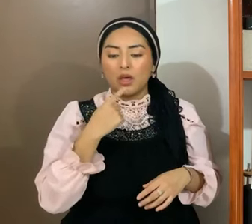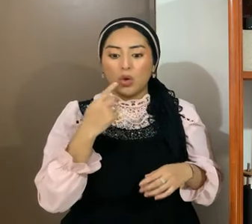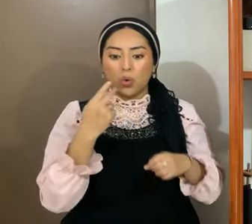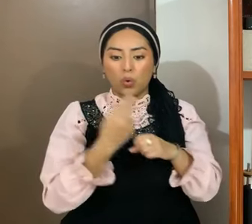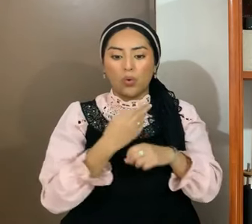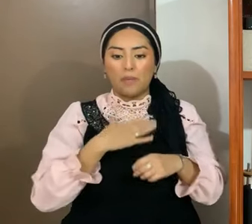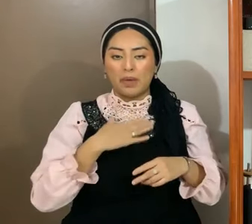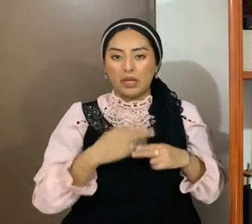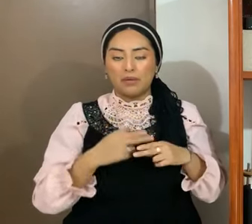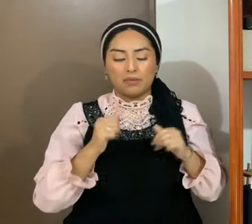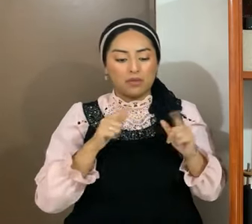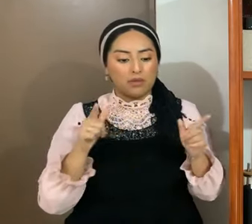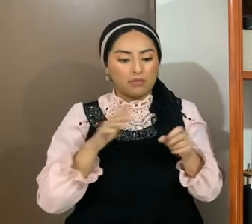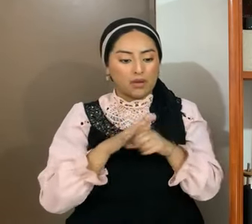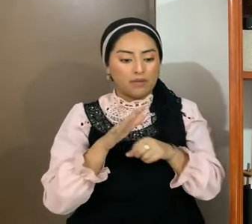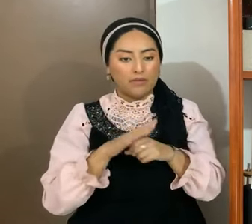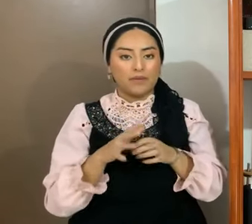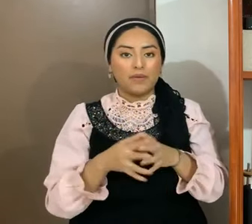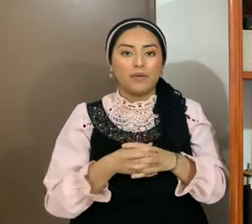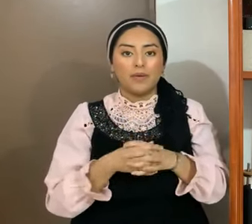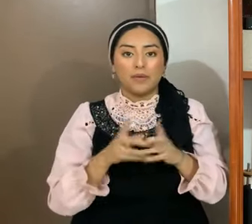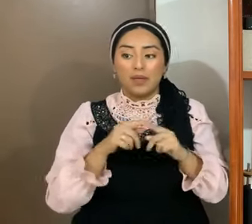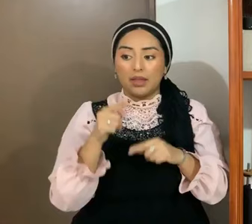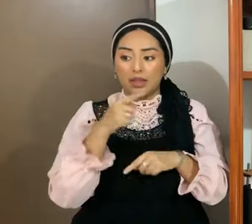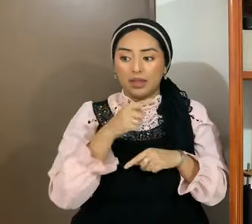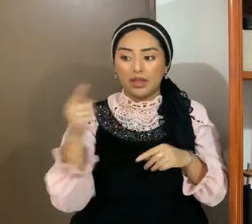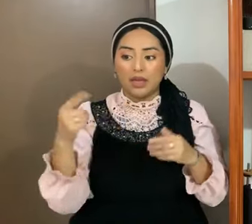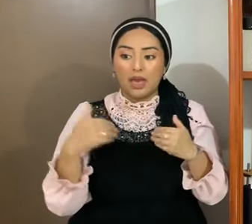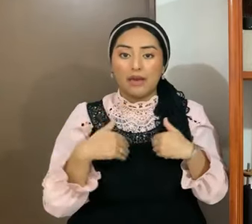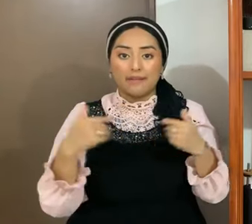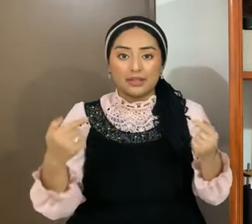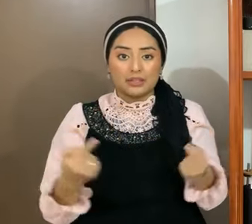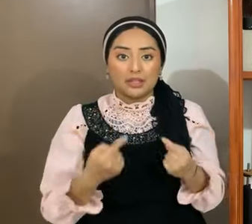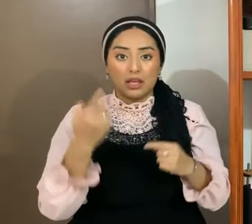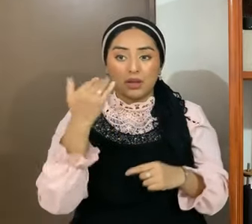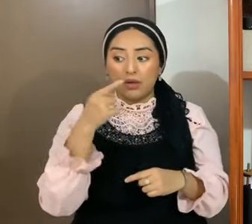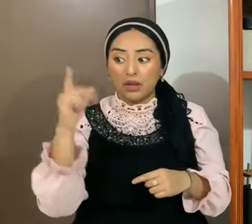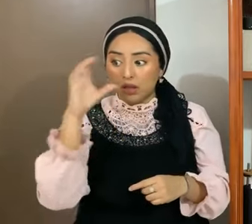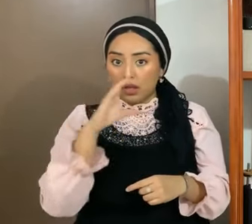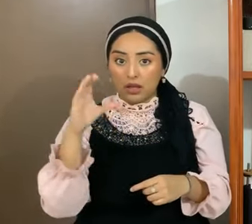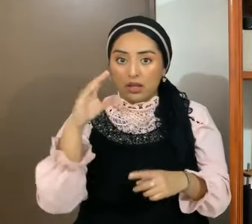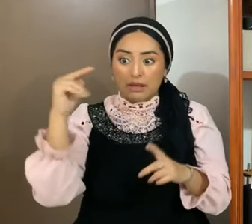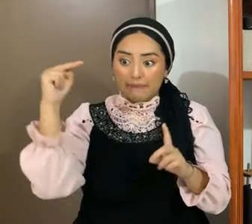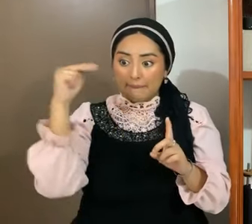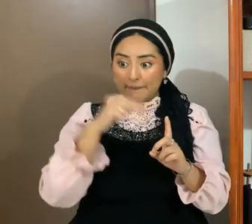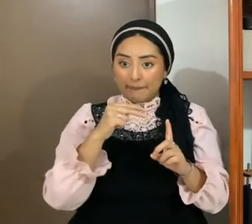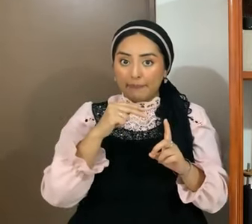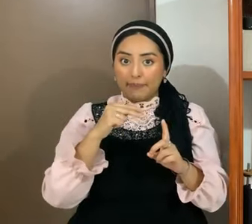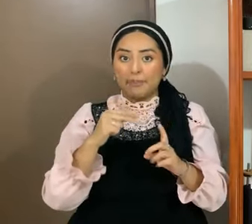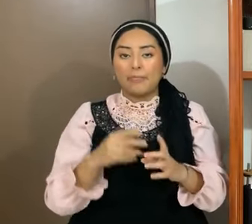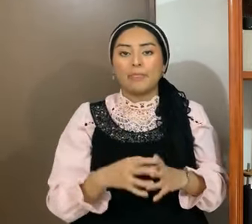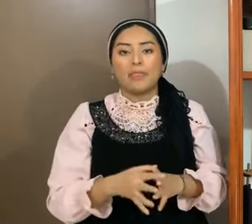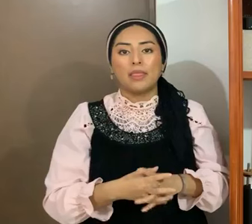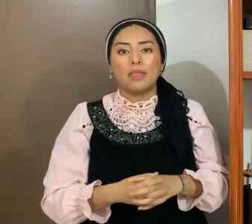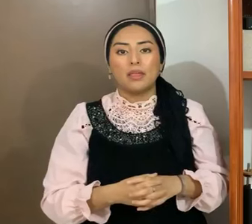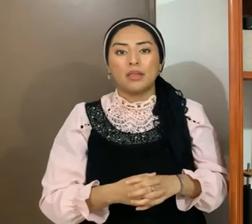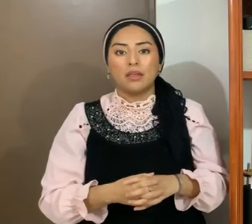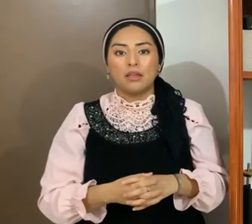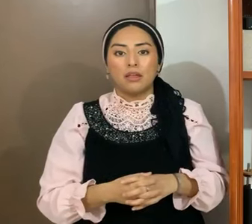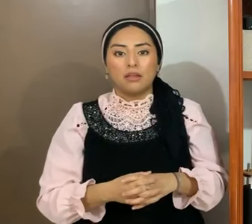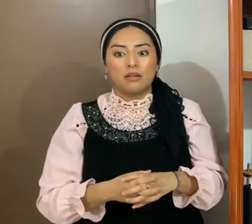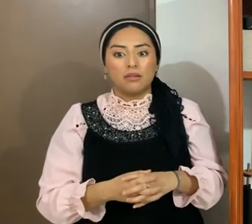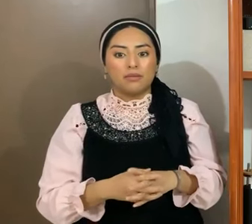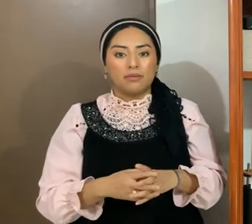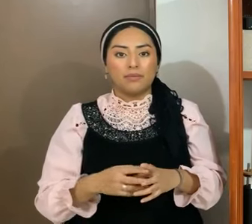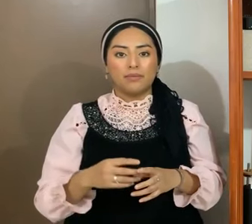por mi nombre y con eso basta. Pero como están en pecado, por eso buscan ser vistos, ser reconocidos. Y esto va